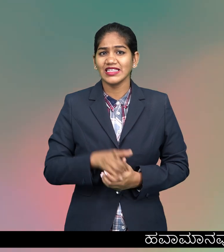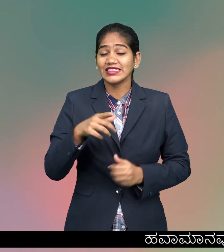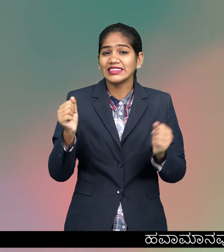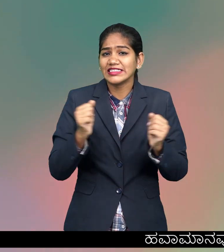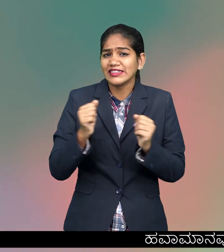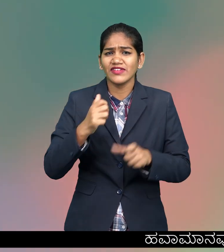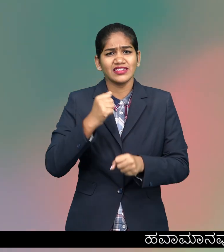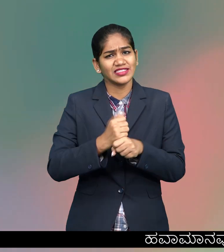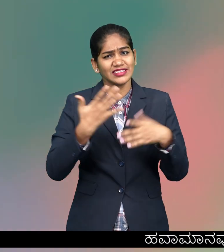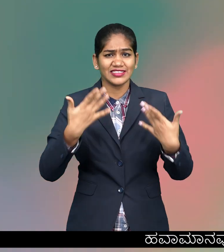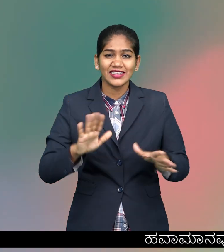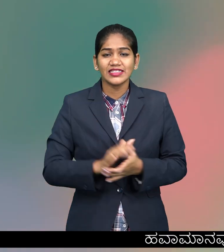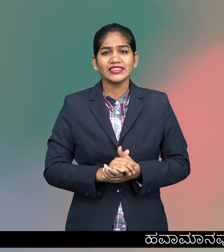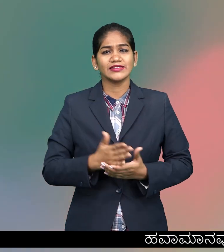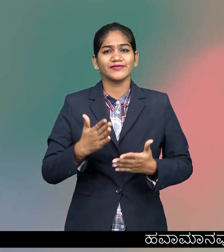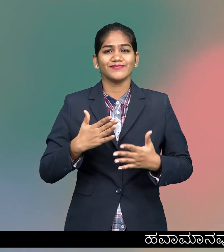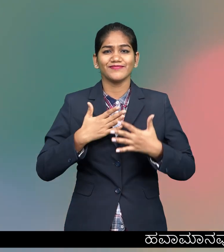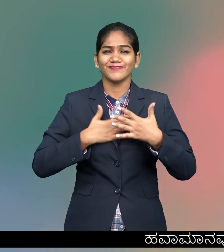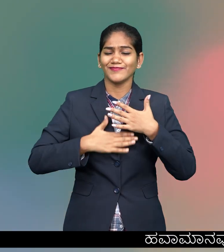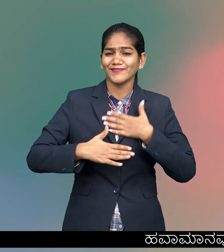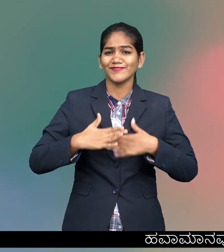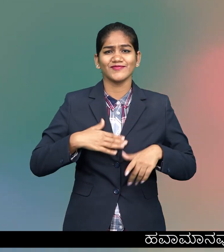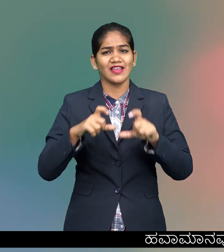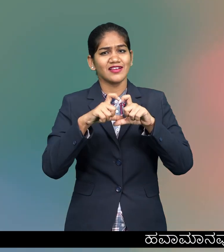ಹವಾಮಾನವು ಸಾಮಾನ್ಯವಾಗಿ ಸ್ಪಷ್ಟ,